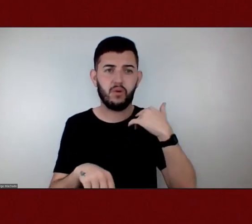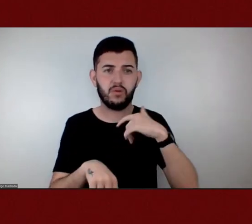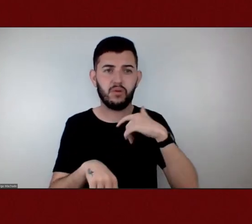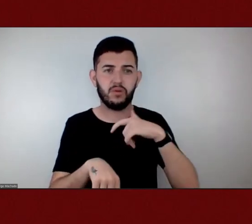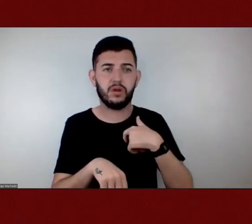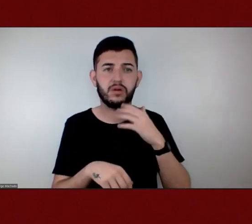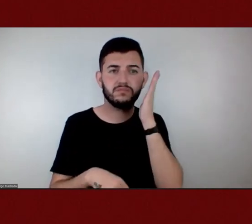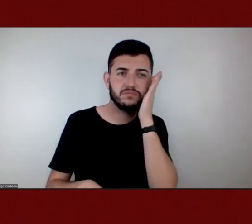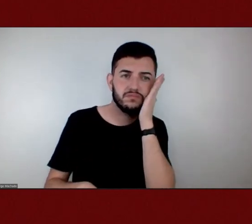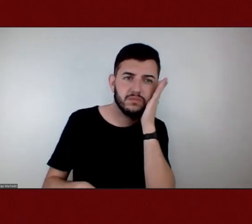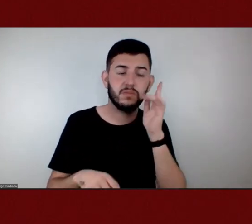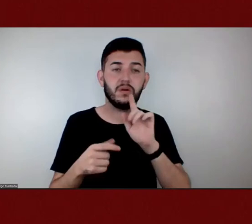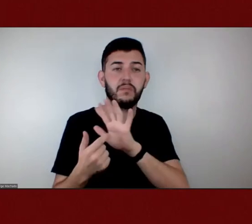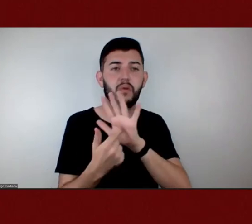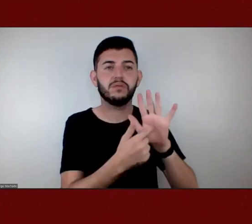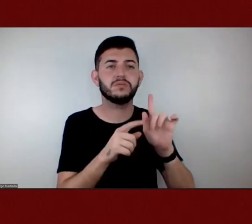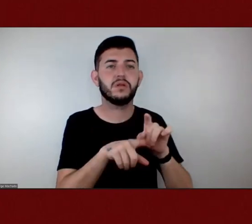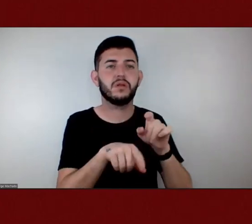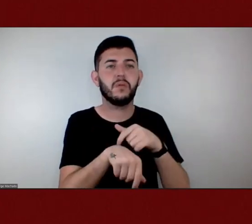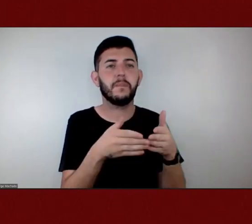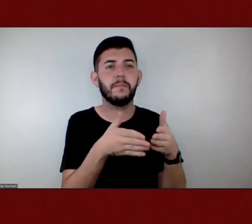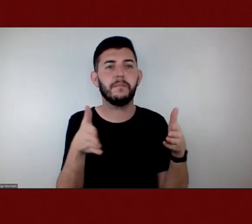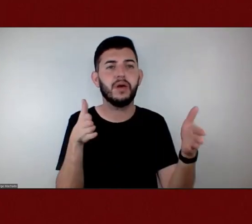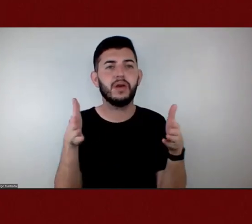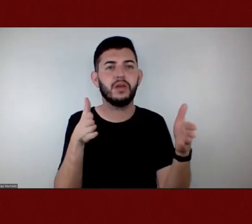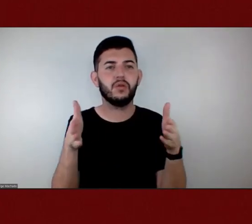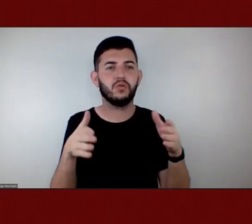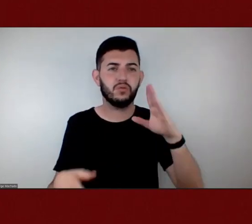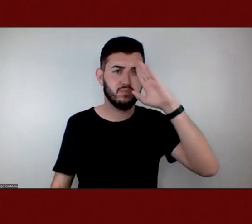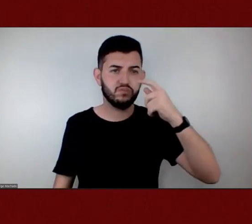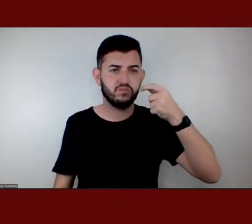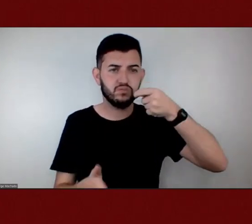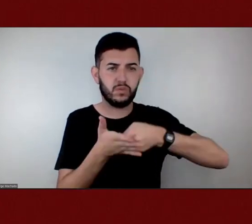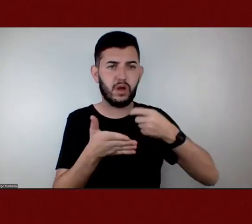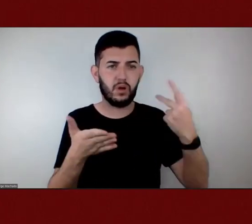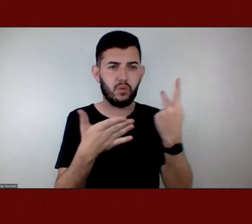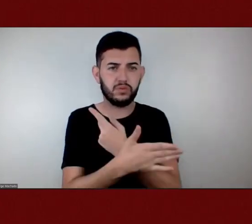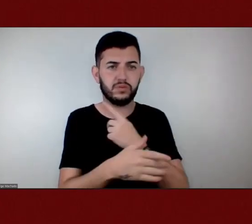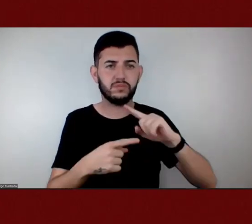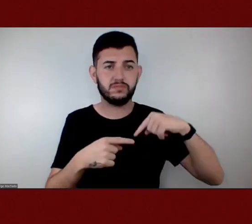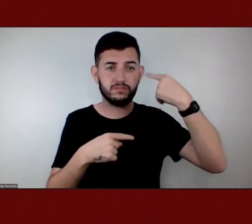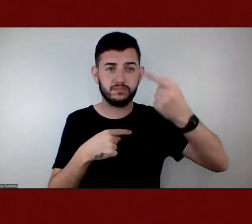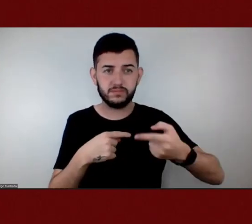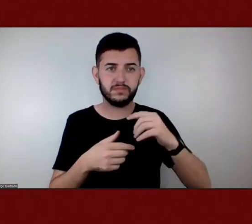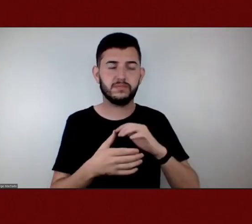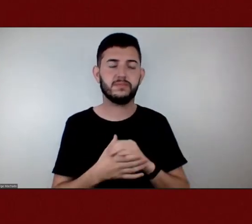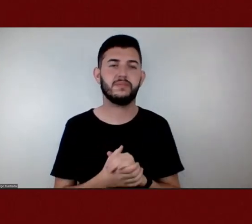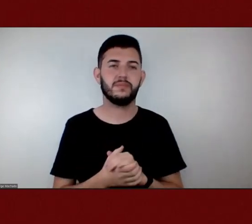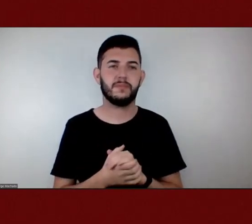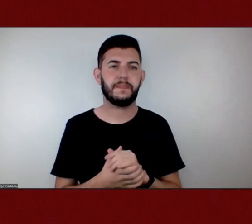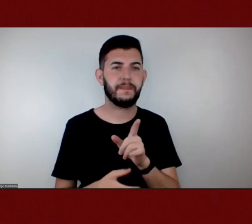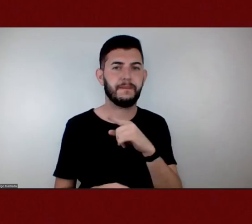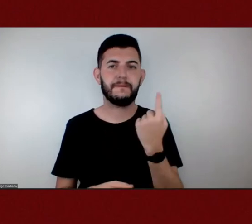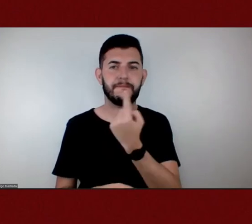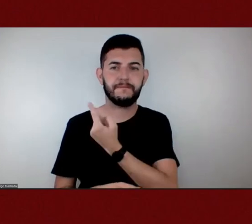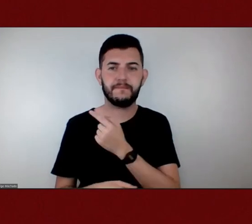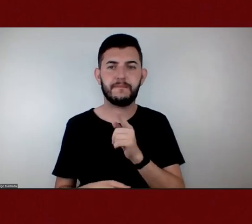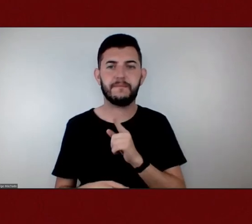período ditatorial e mesmo depois. Um mito resistente por força da